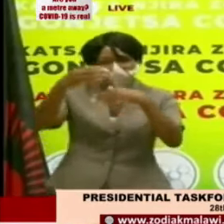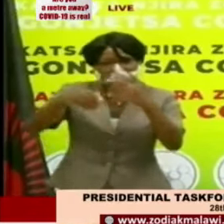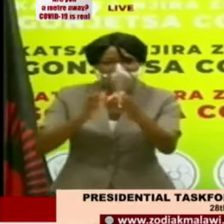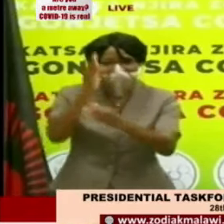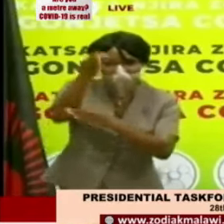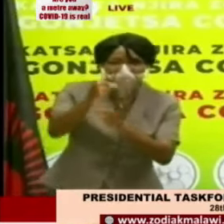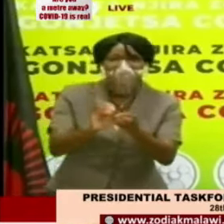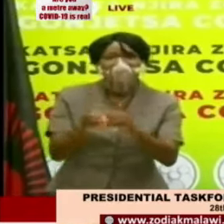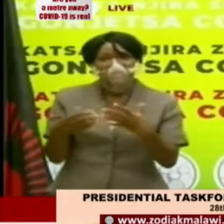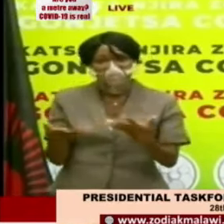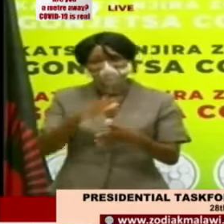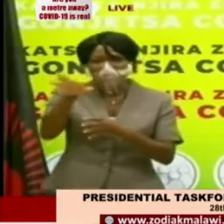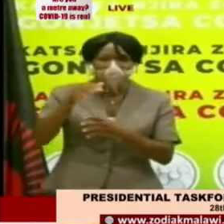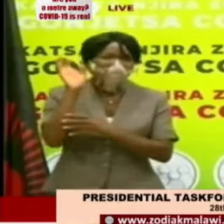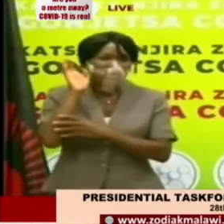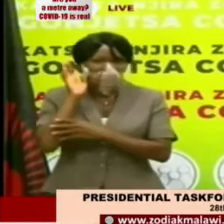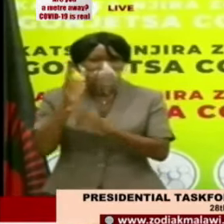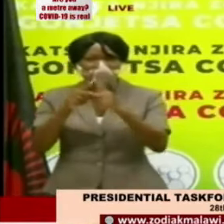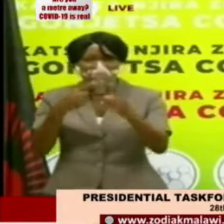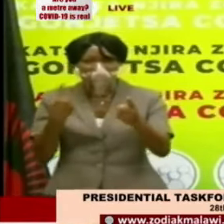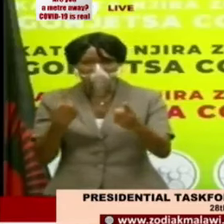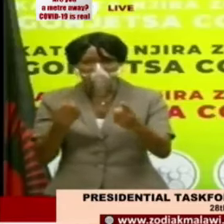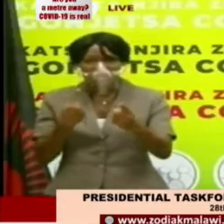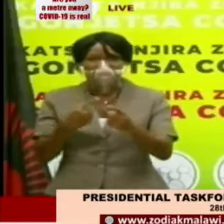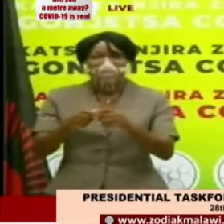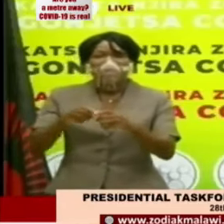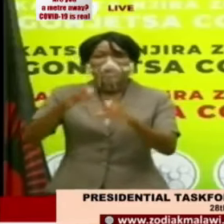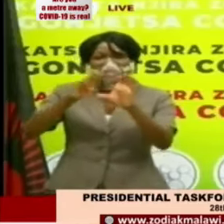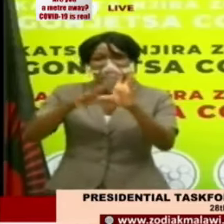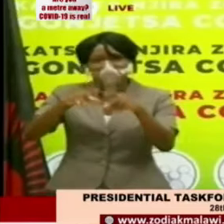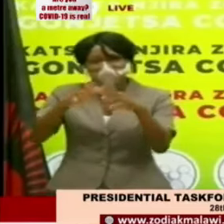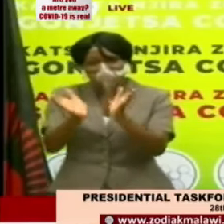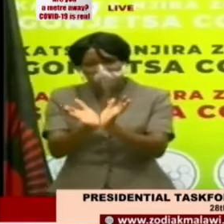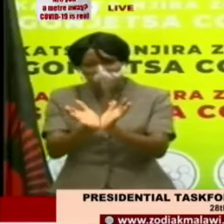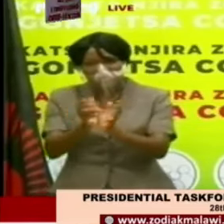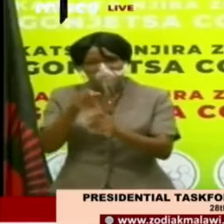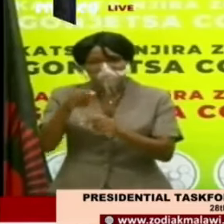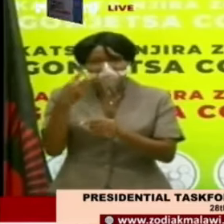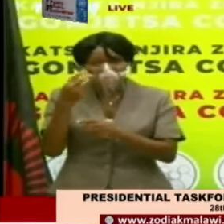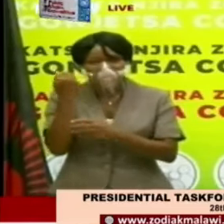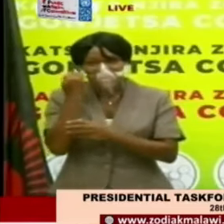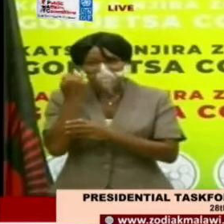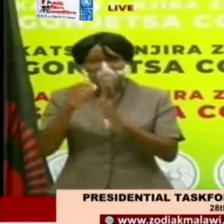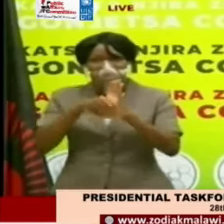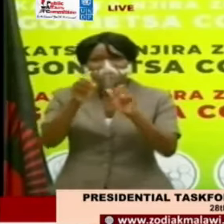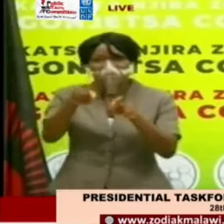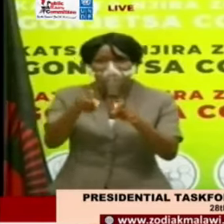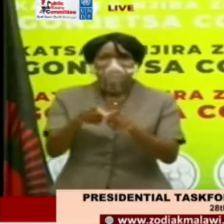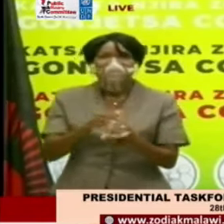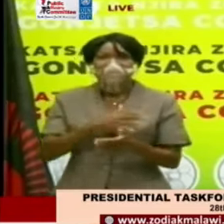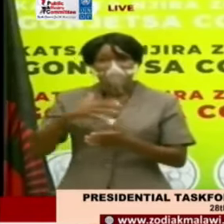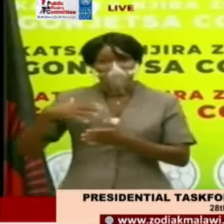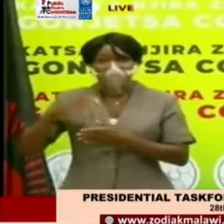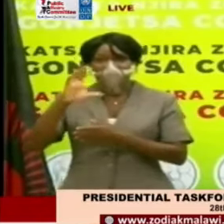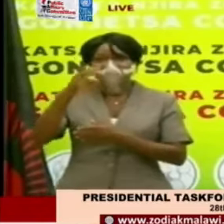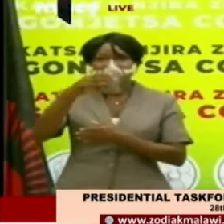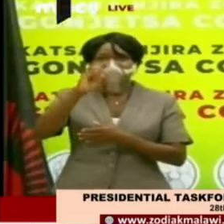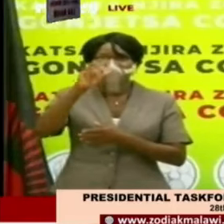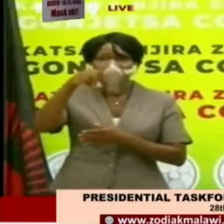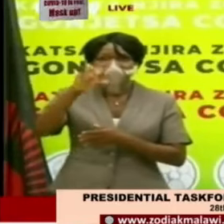wa komiti imene ya task force olemekezeka kumbizika ndolochiponda bwanji tikhale limodzi komaso mosayiwala kuti akhala kutiuza kuti kodi ngati